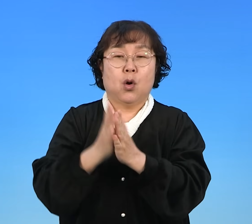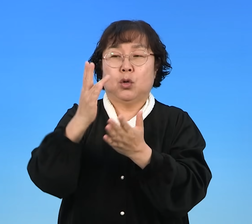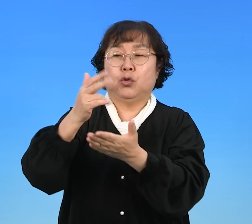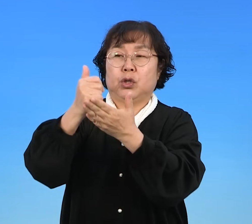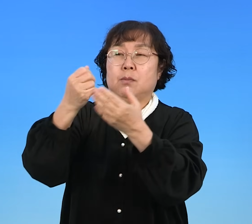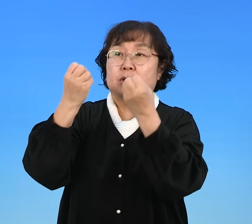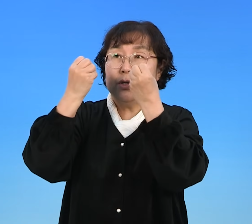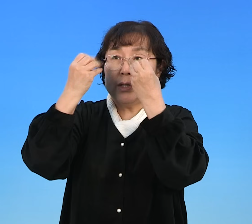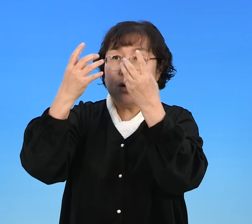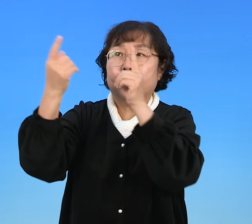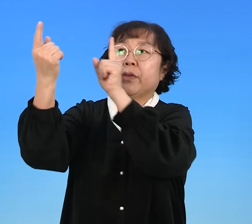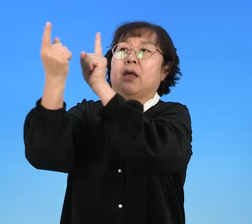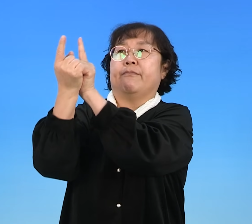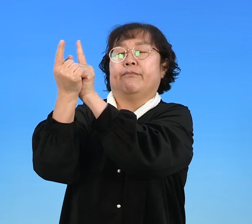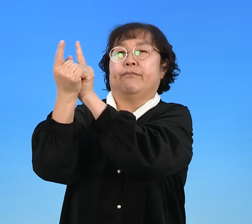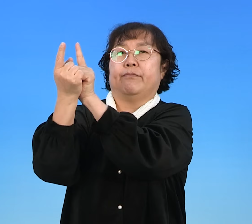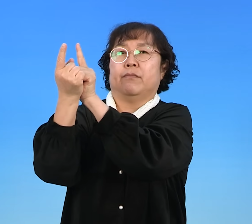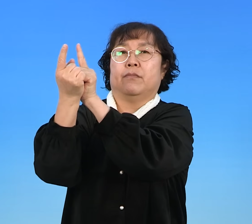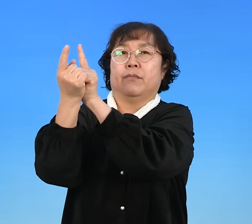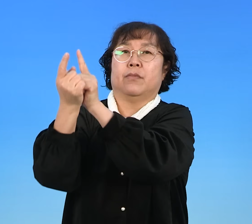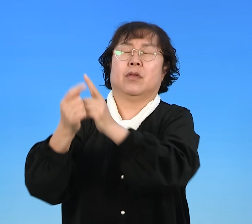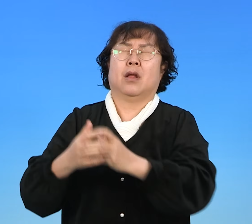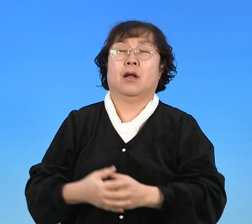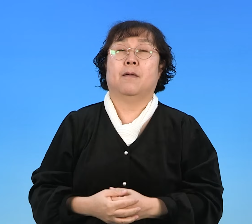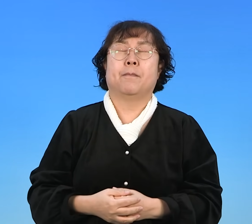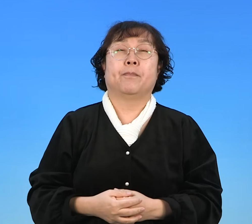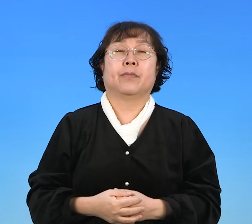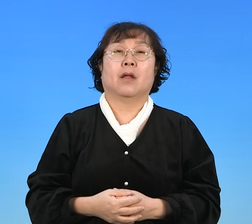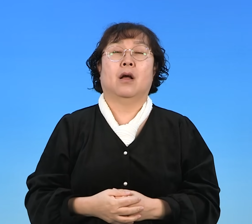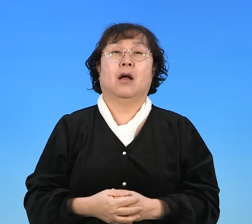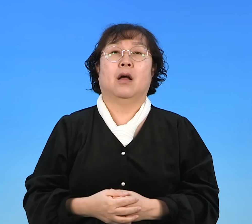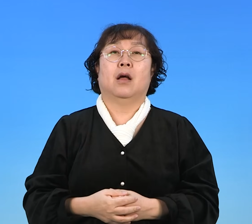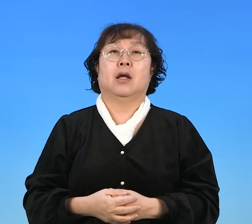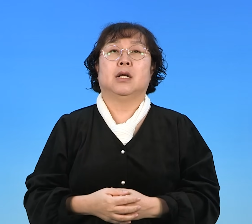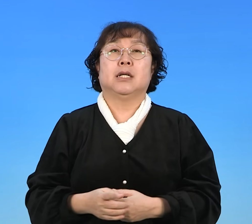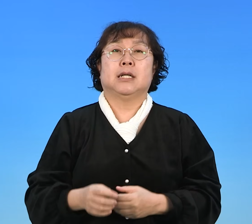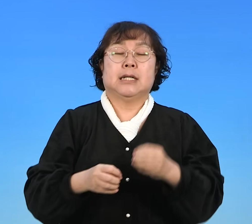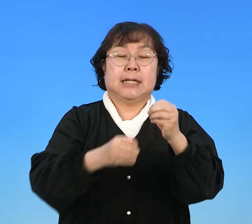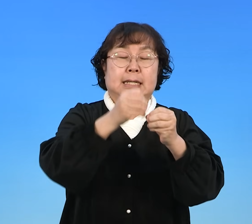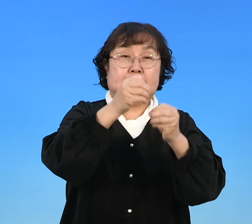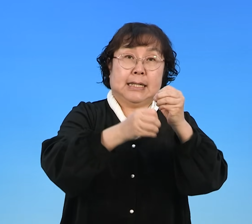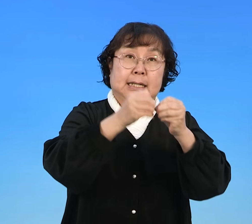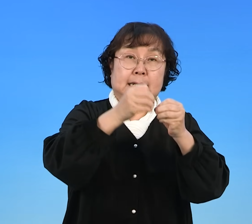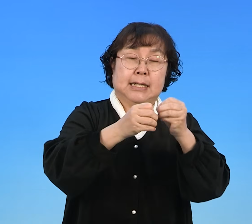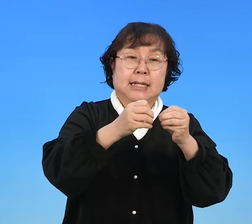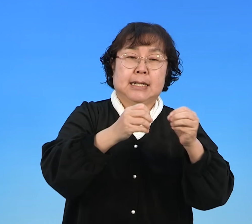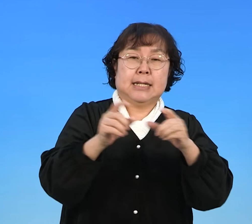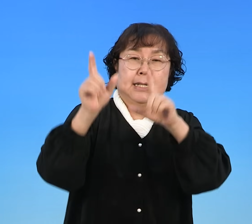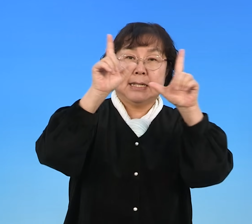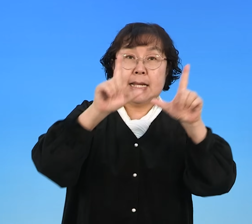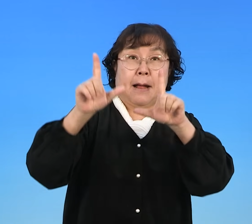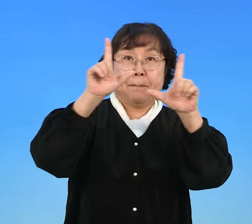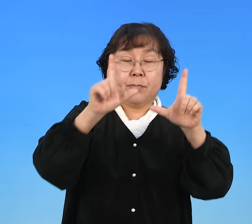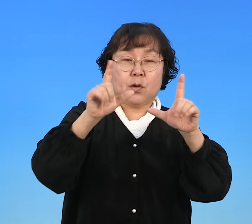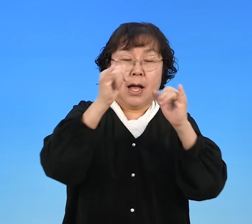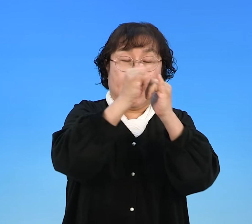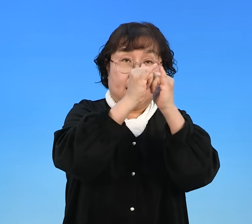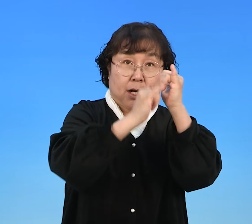것이다. 그 교수님의 이런 배경 설명의 결론이 이거예요. 이 시는 인생과 역사의